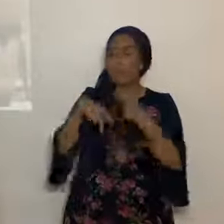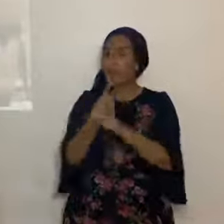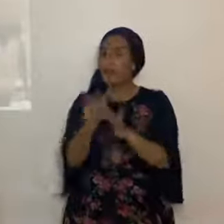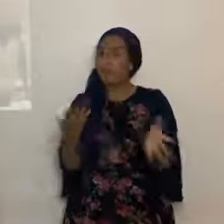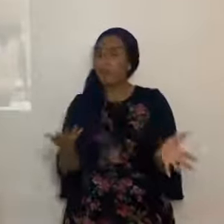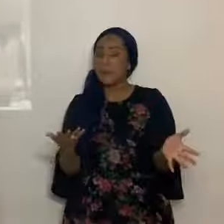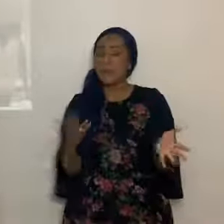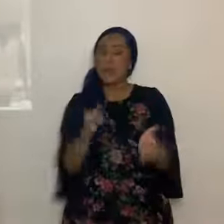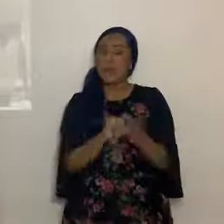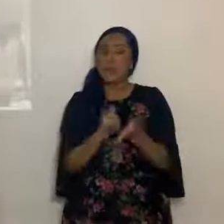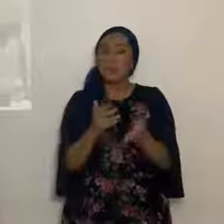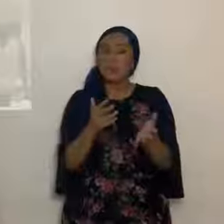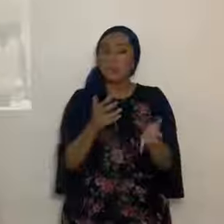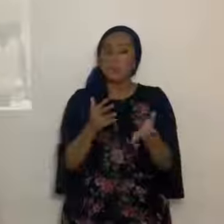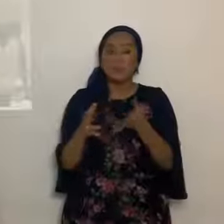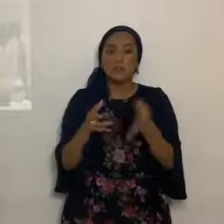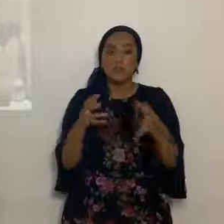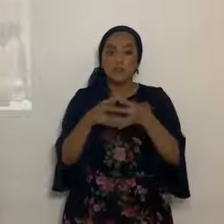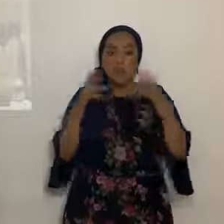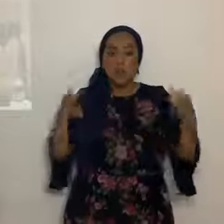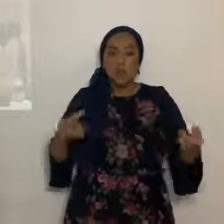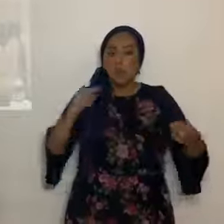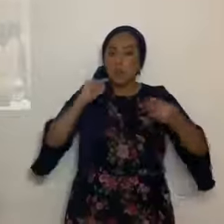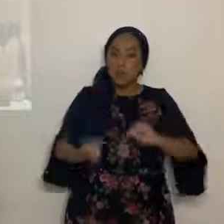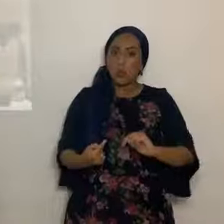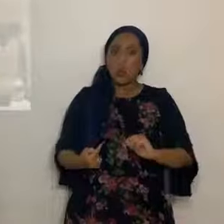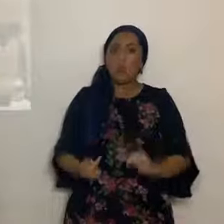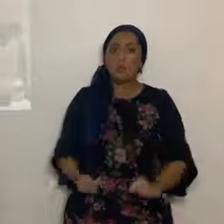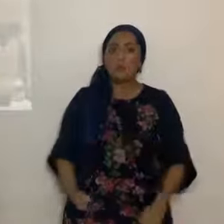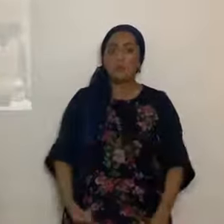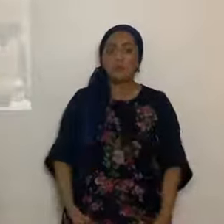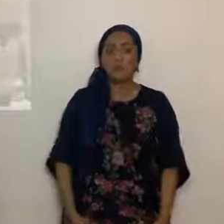Eso es pagar, ya lo dije, con mucho sufrimiento, el orgullo.